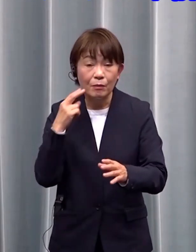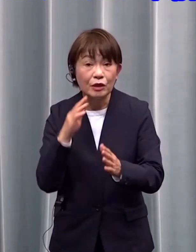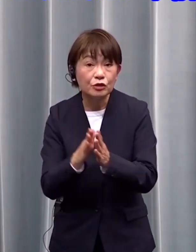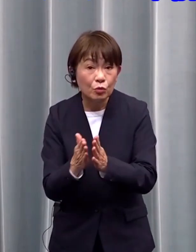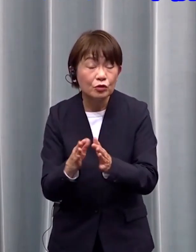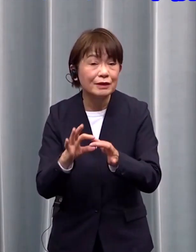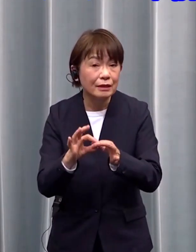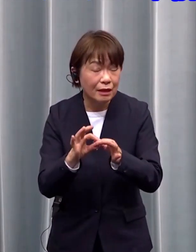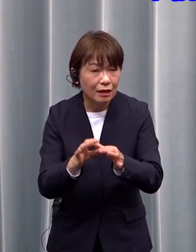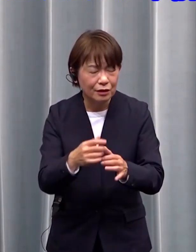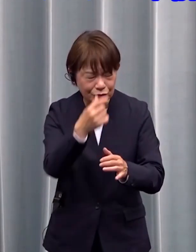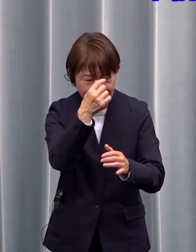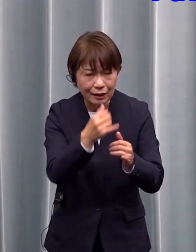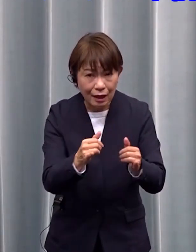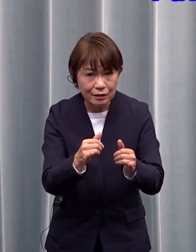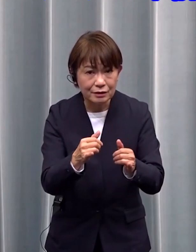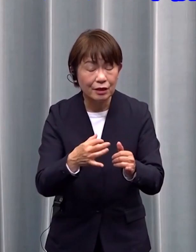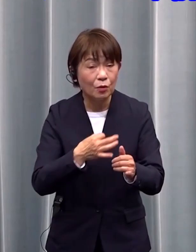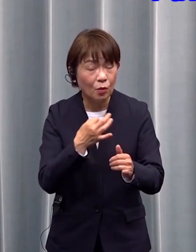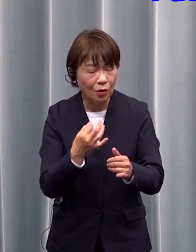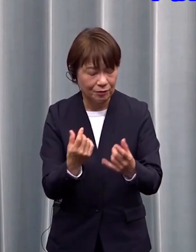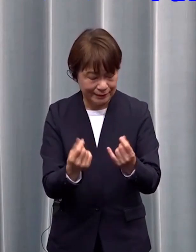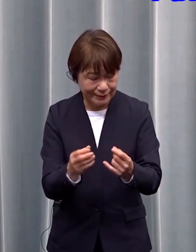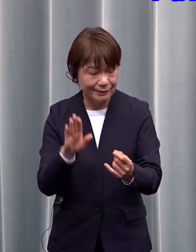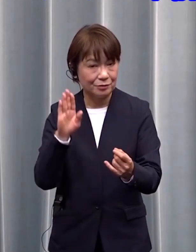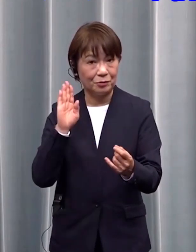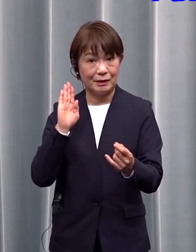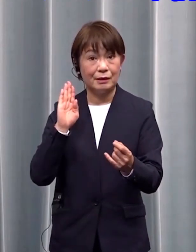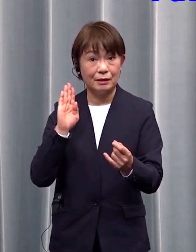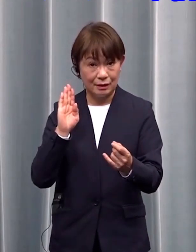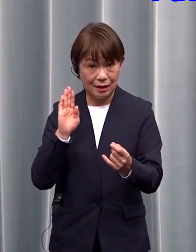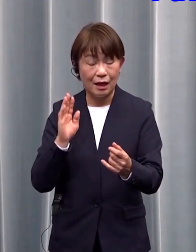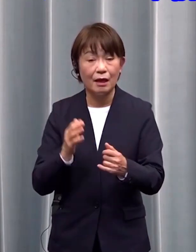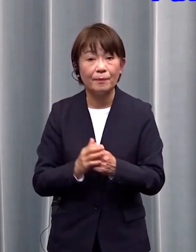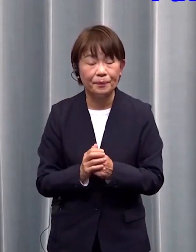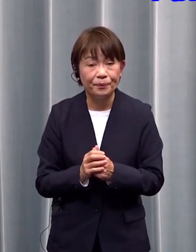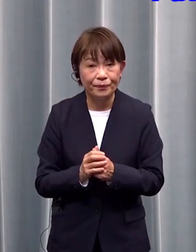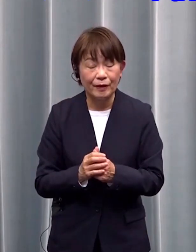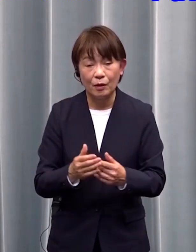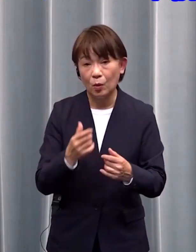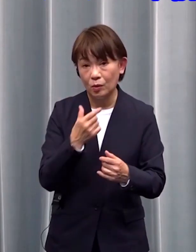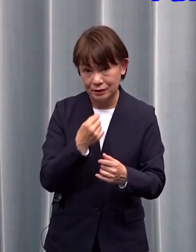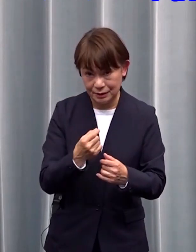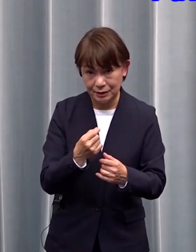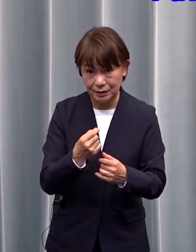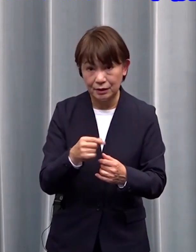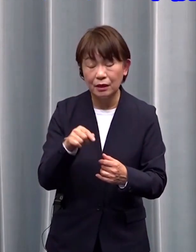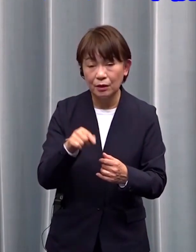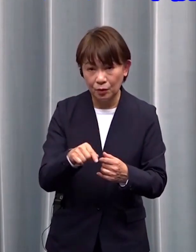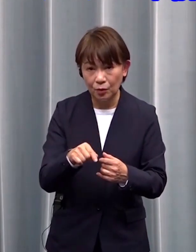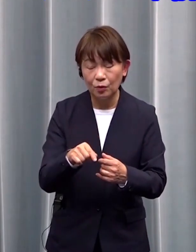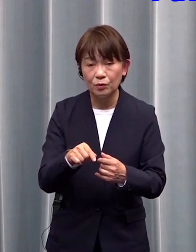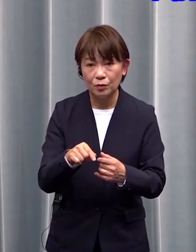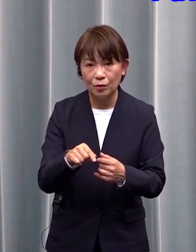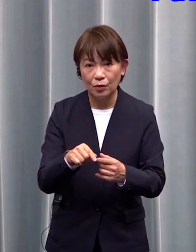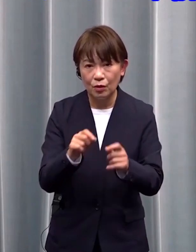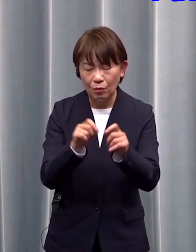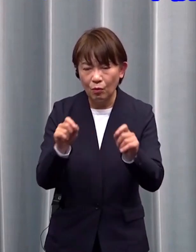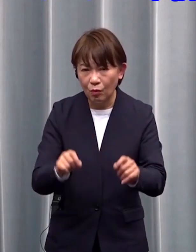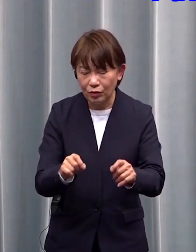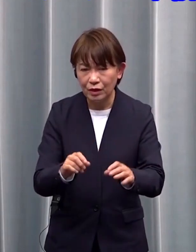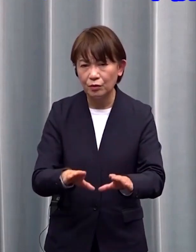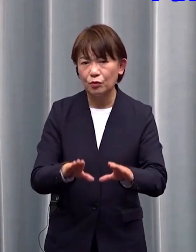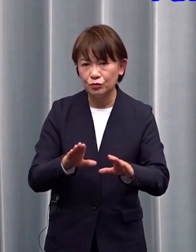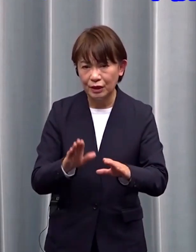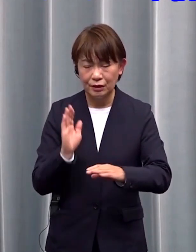ね、その上で新たな、今年の夏に出したのとは別な、これを受けての、政策というのを打